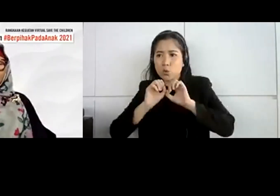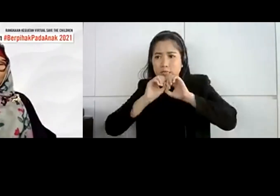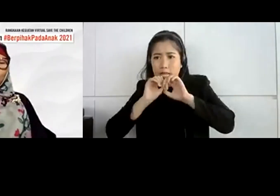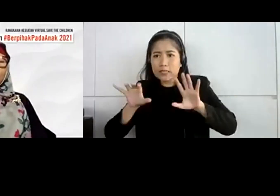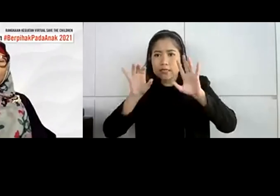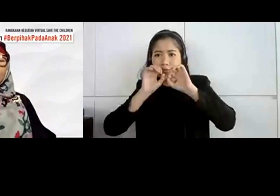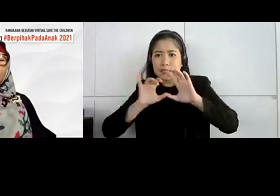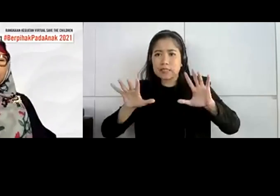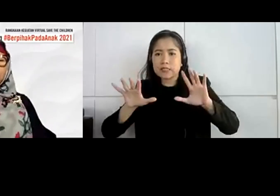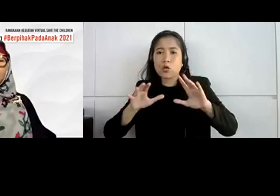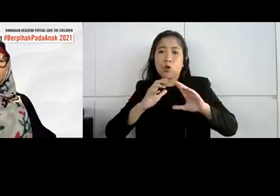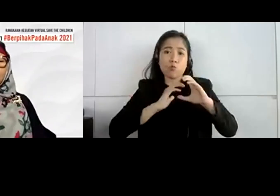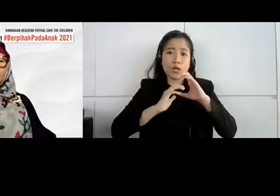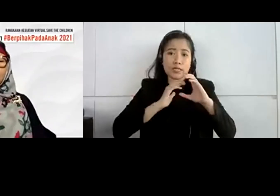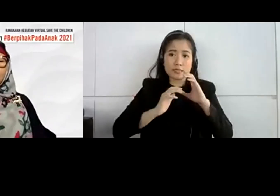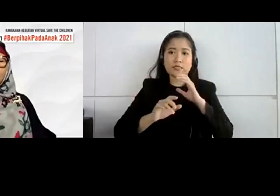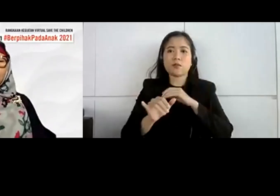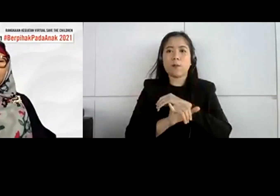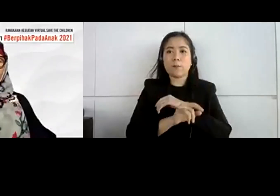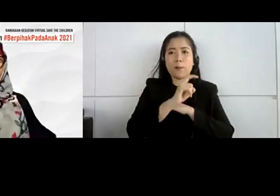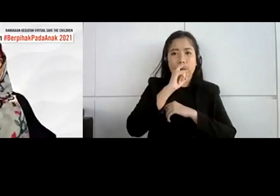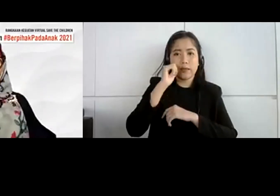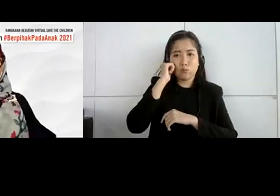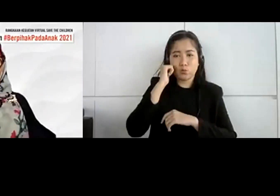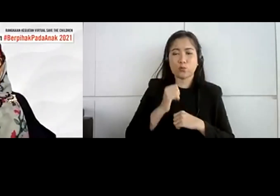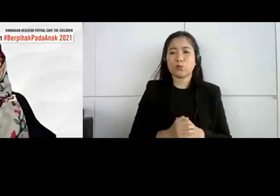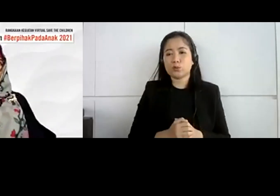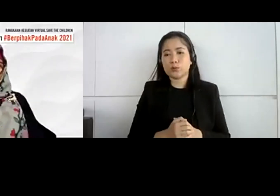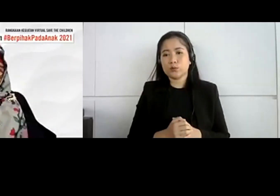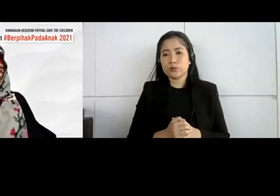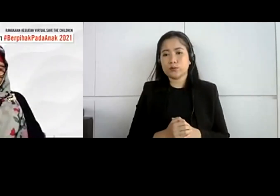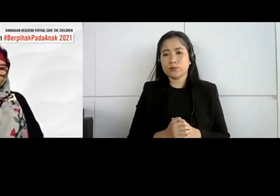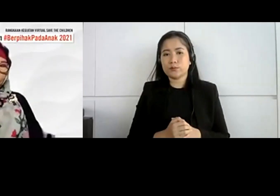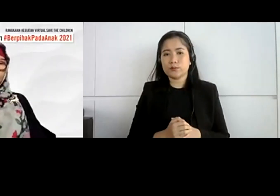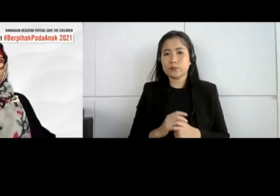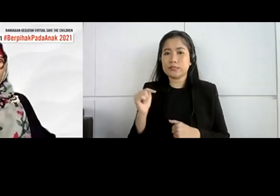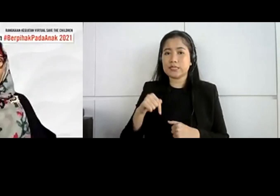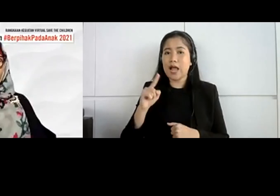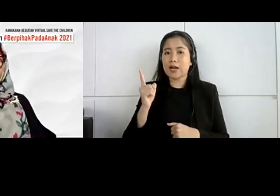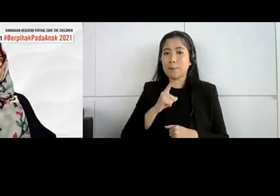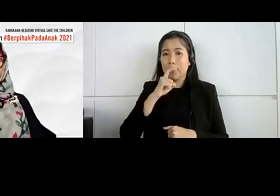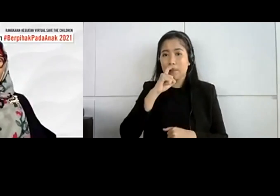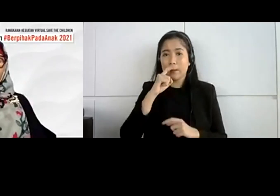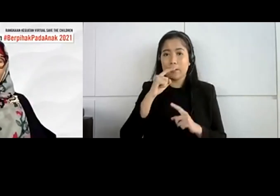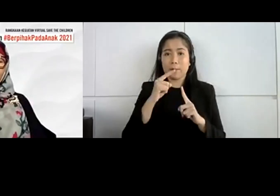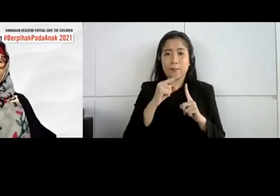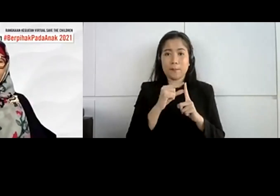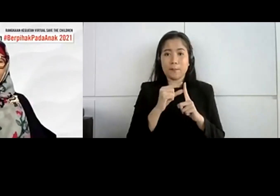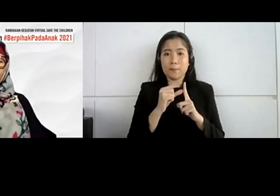sosialisasi, komunikasi dengan orang tua. Di sini juga sudah hadir Pak Peter ya,